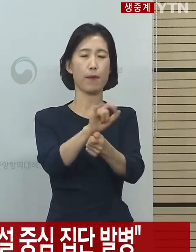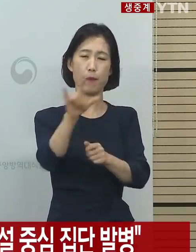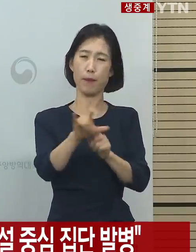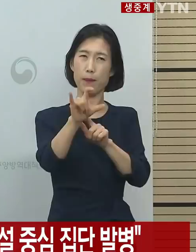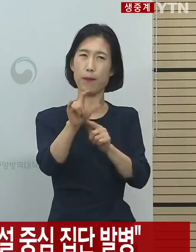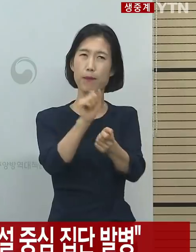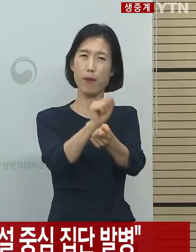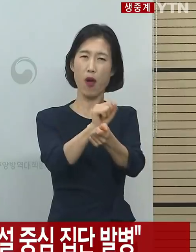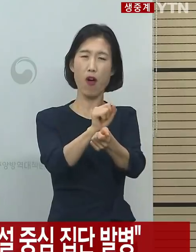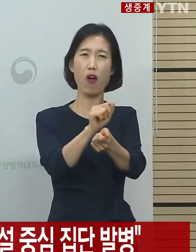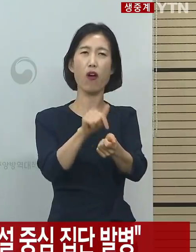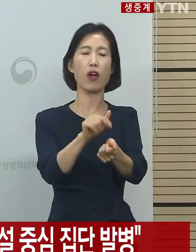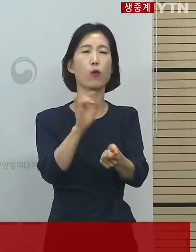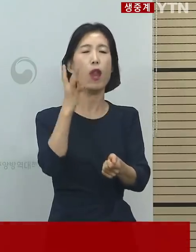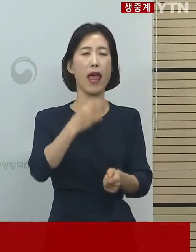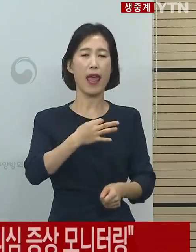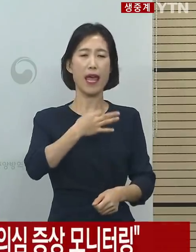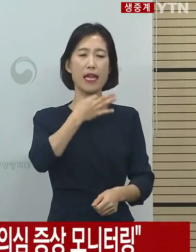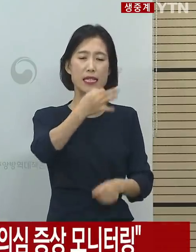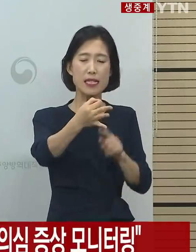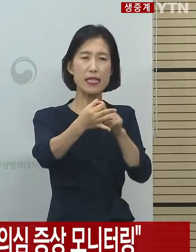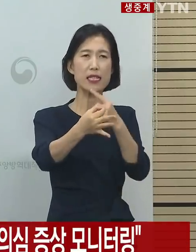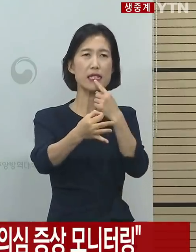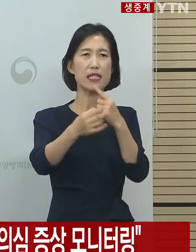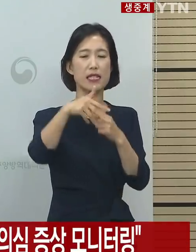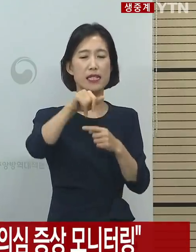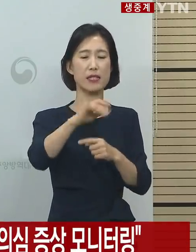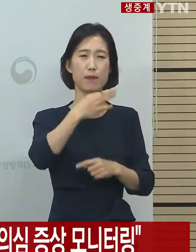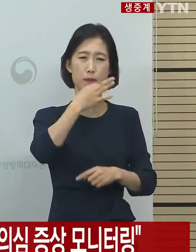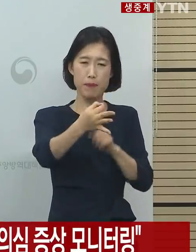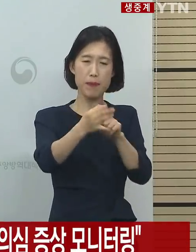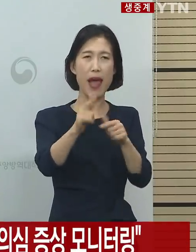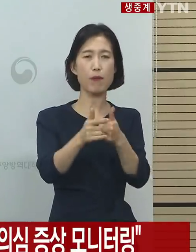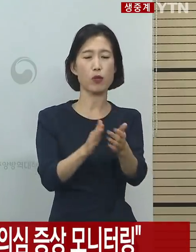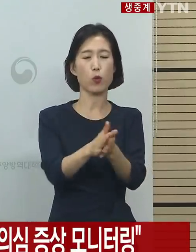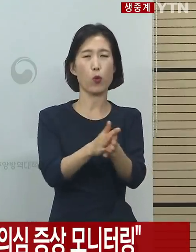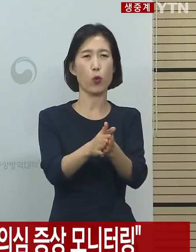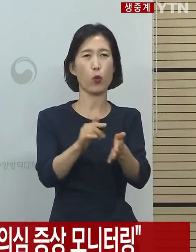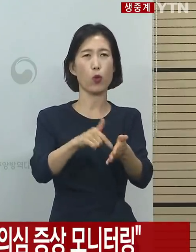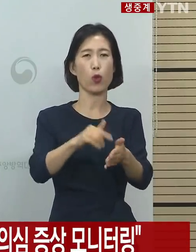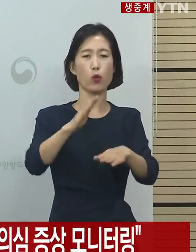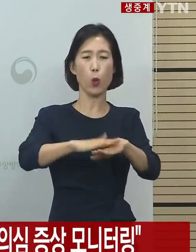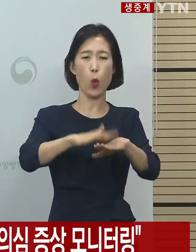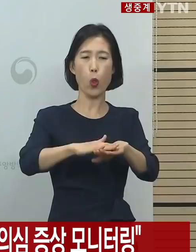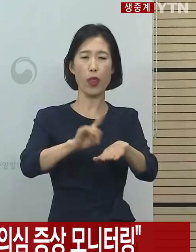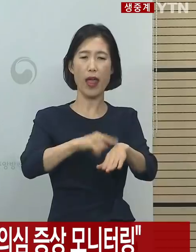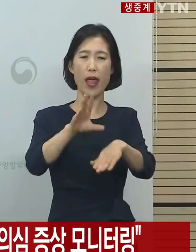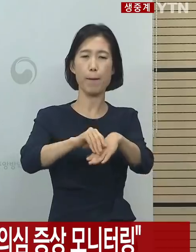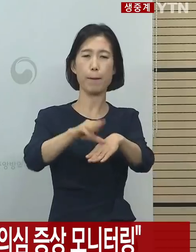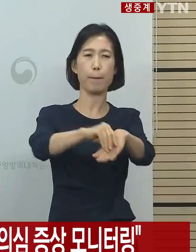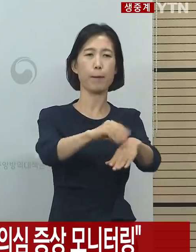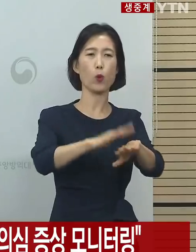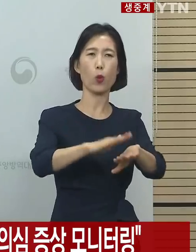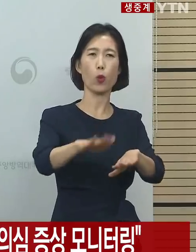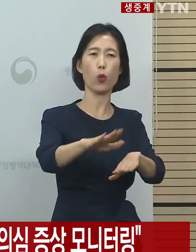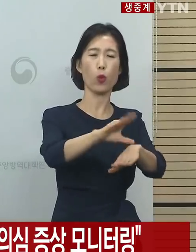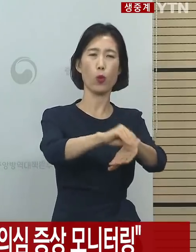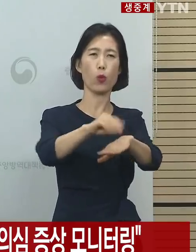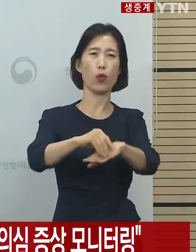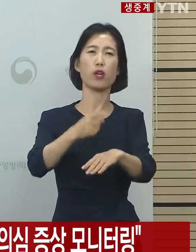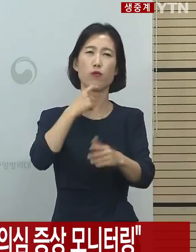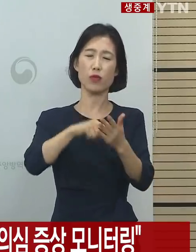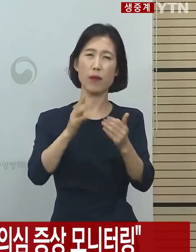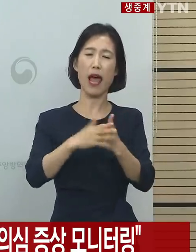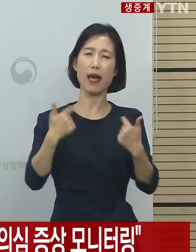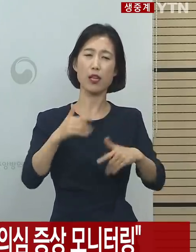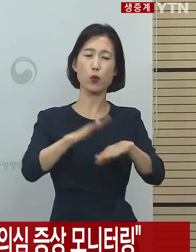감염증은 비말이나 아니면 손을 통해서 그 시설 입소자들에게 전파가 될 수 있으므로 손위생과